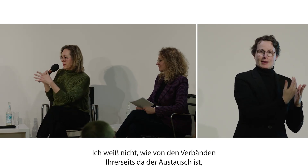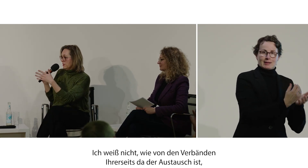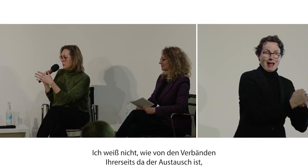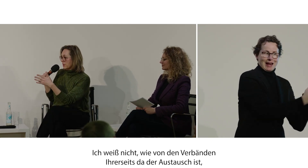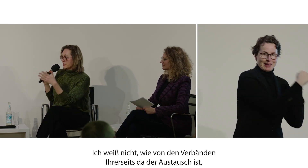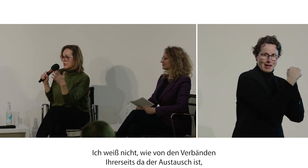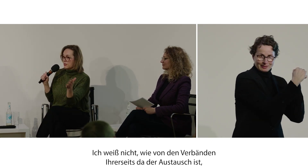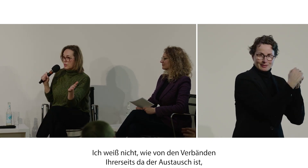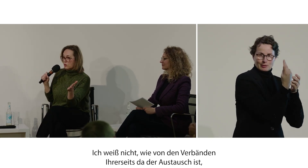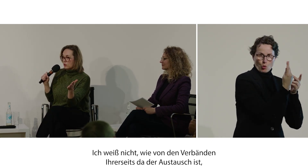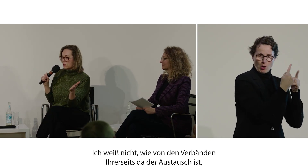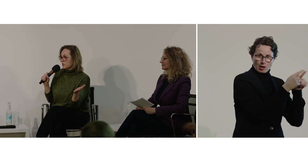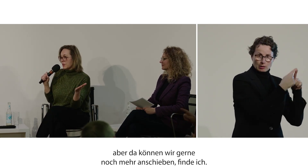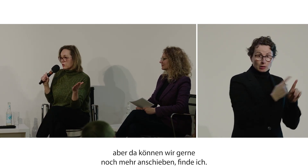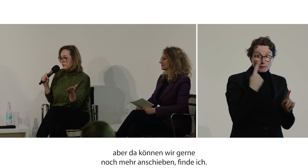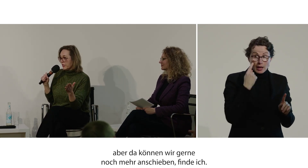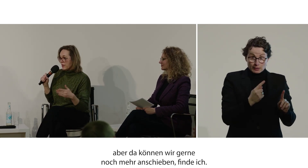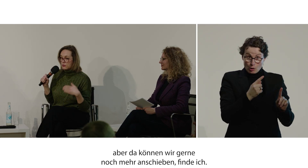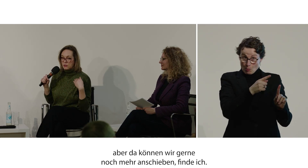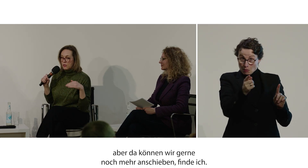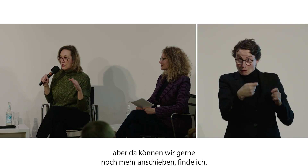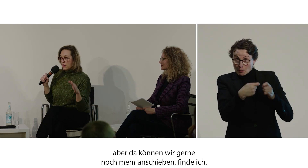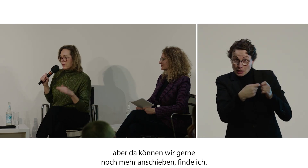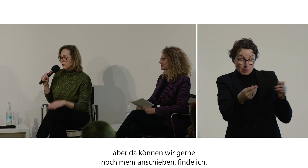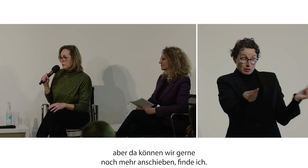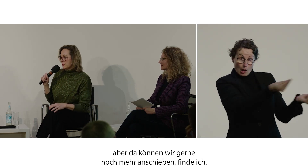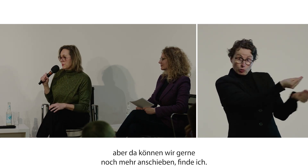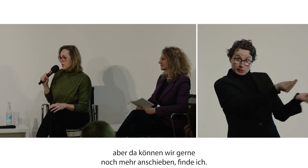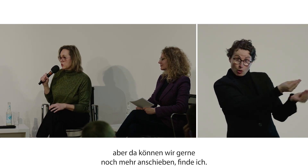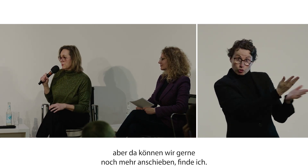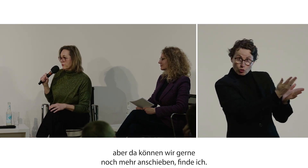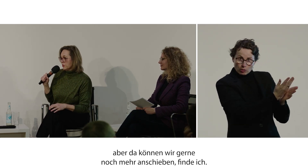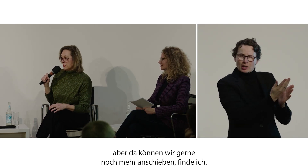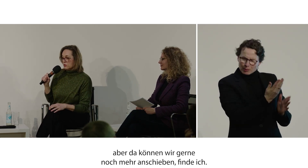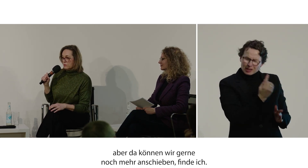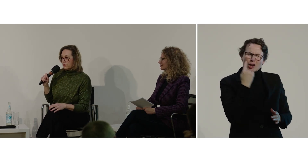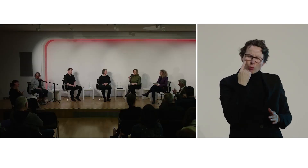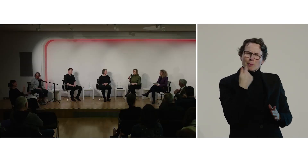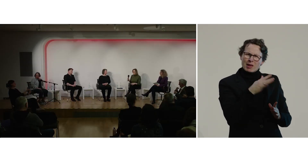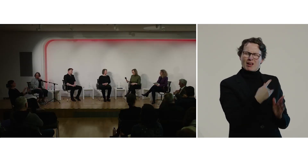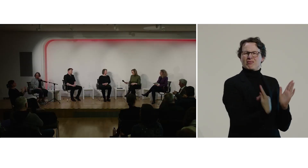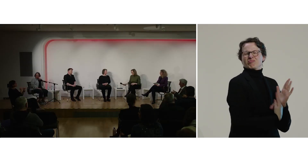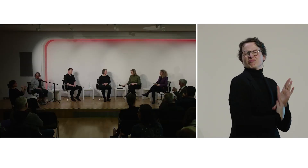von den Verbänden ihrerseits da der Austausch ist, aber da können wir gerne einfach noch ein bisschen mehr anschieben, finde ich.